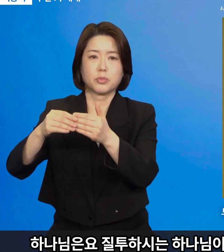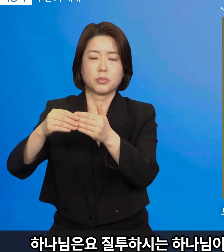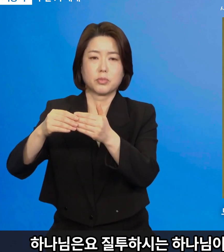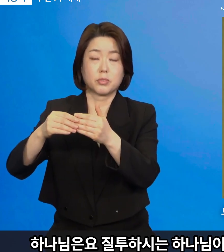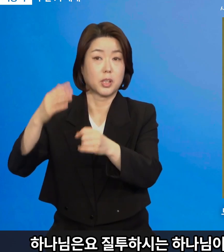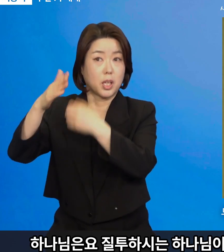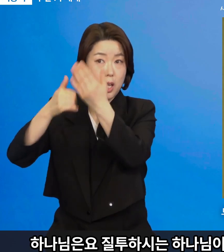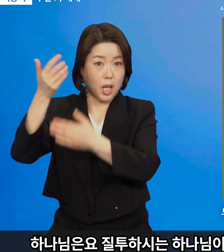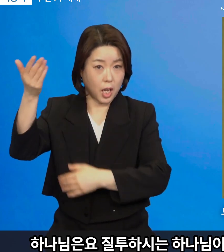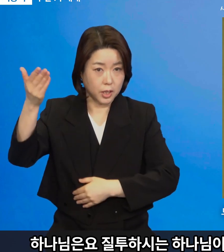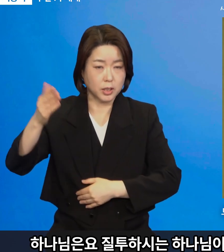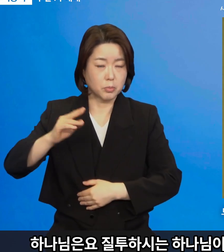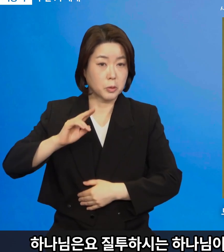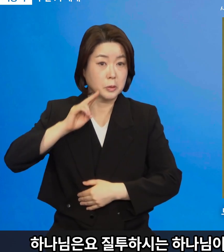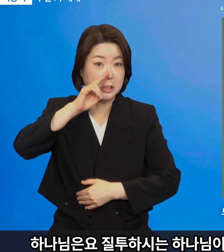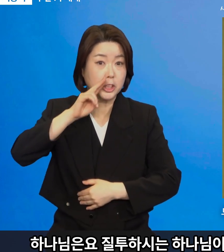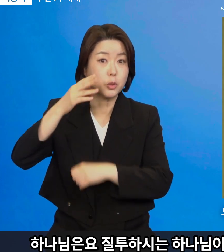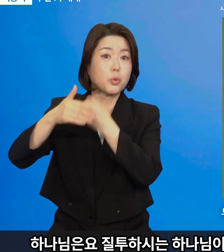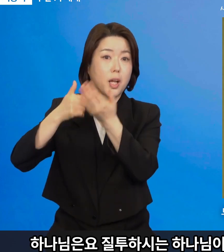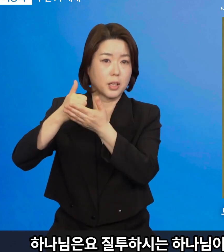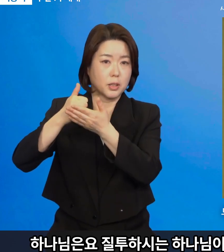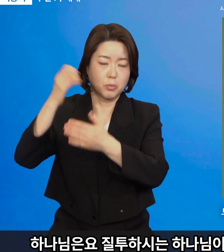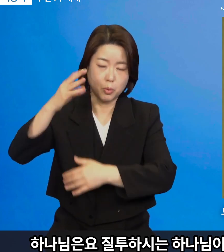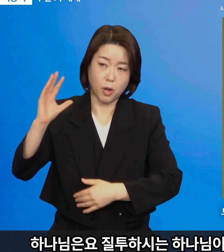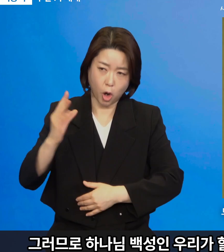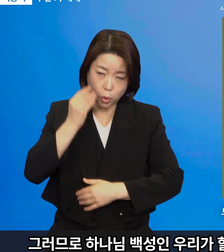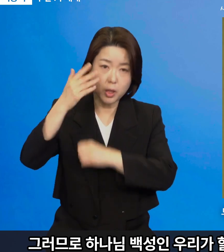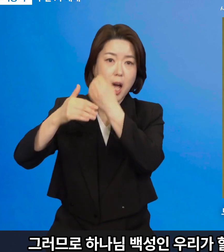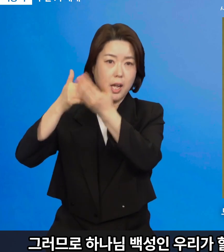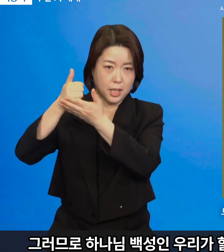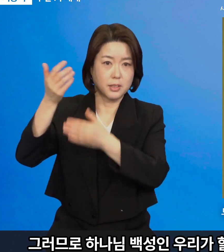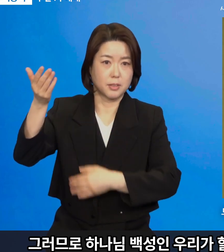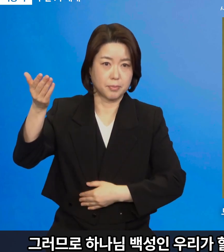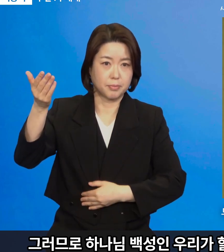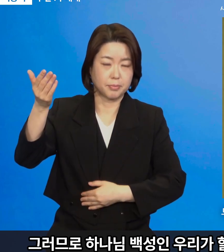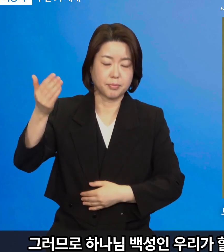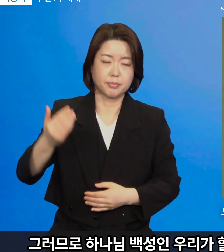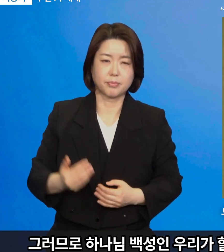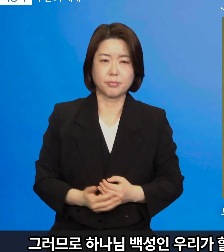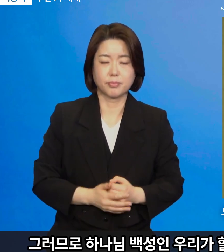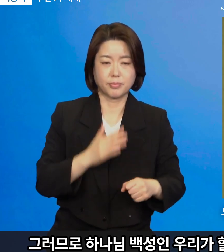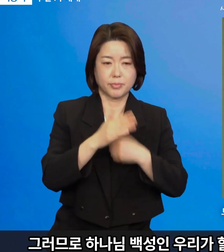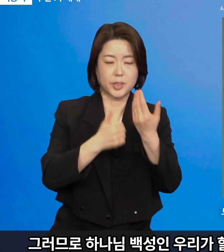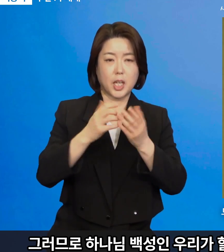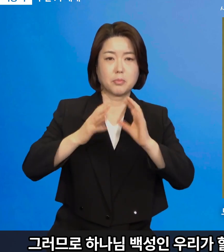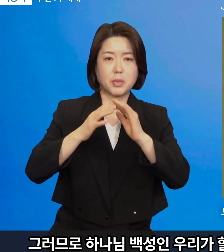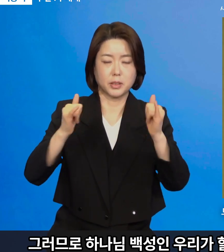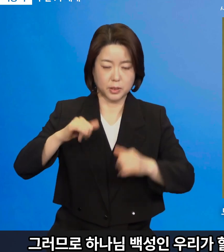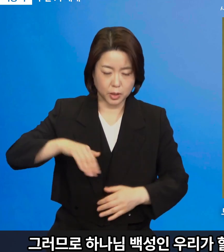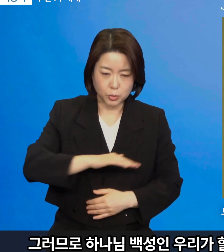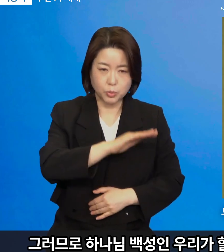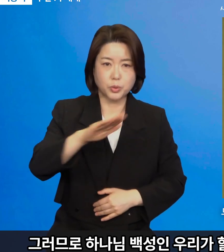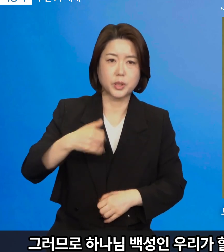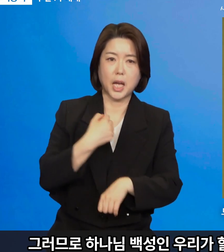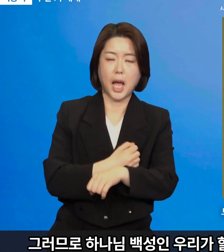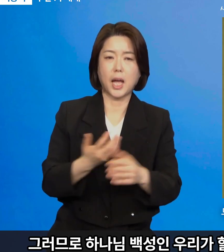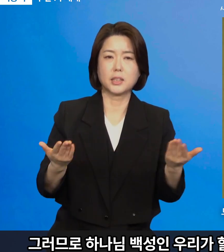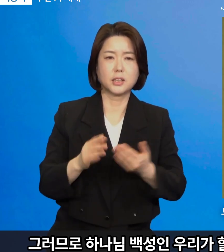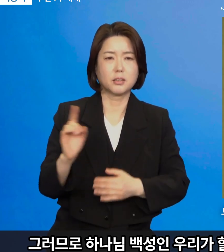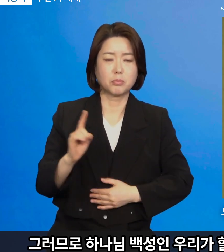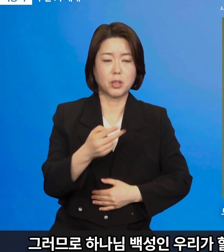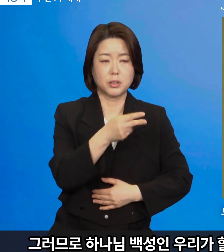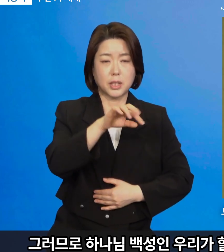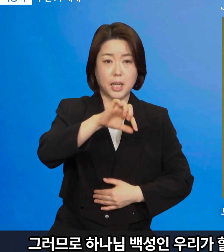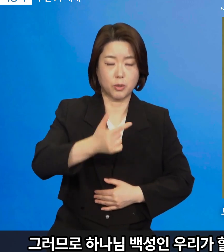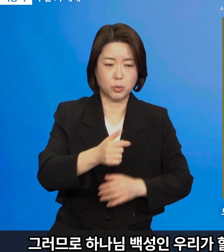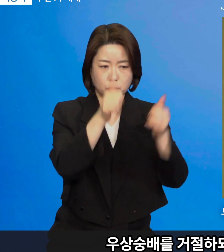하나님이십니다. 거룩하신 하나님이십니다. 그러므로 하나님 백성인 우리가 할 일은 다곤을 쫓아낼 뿐만